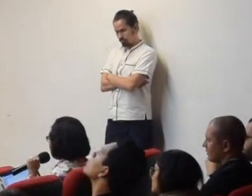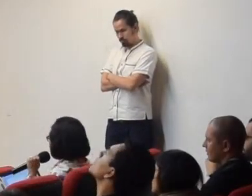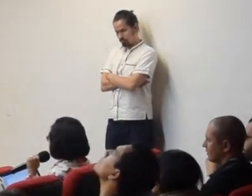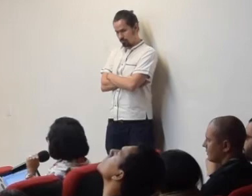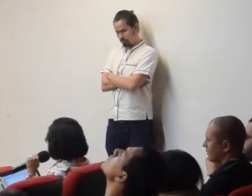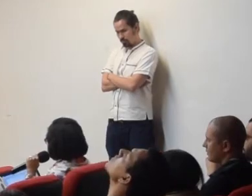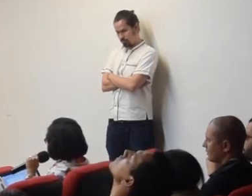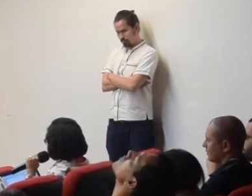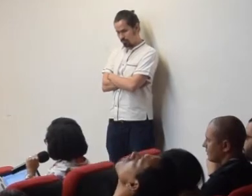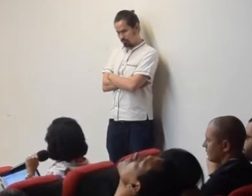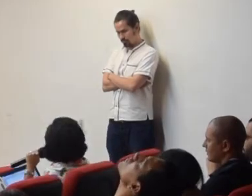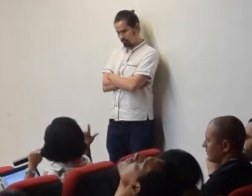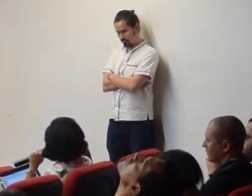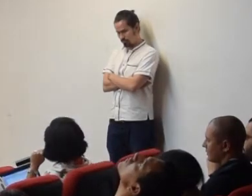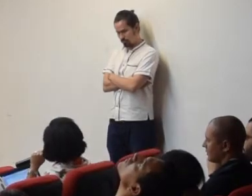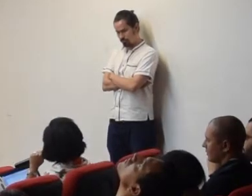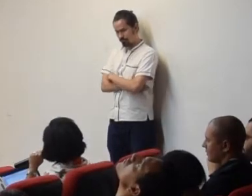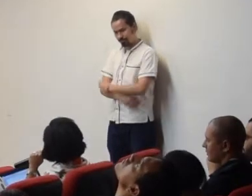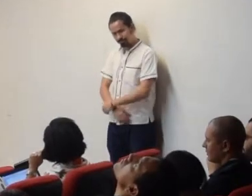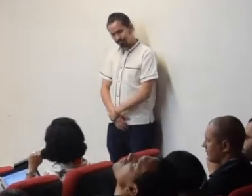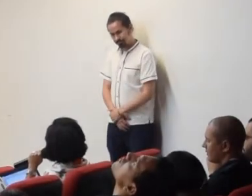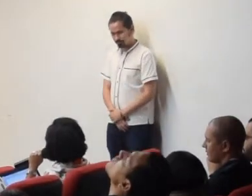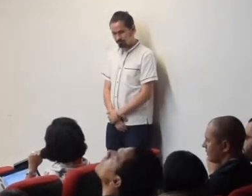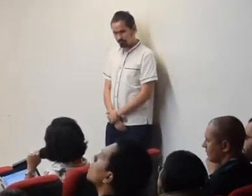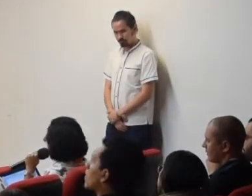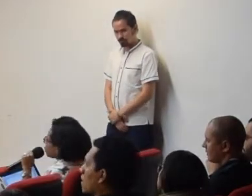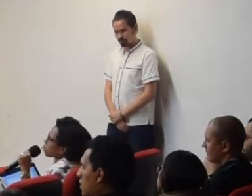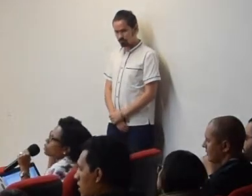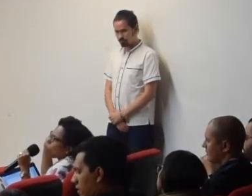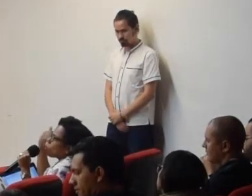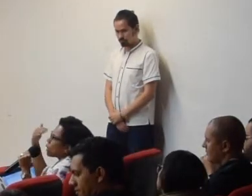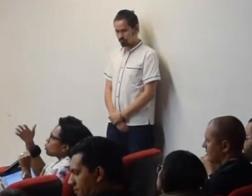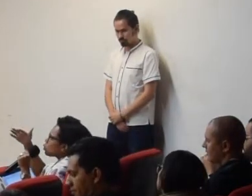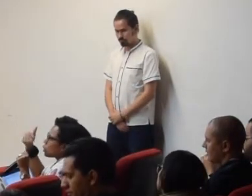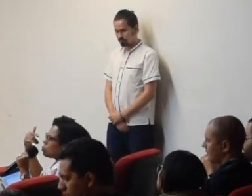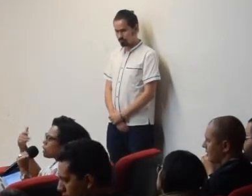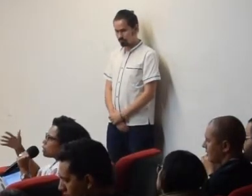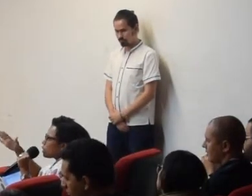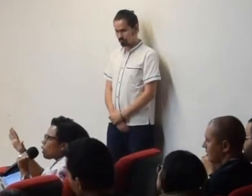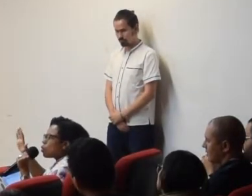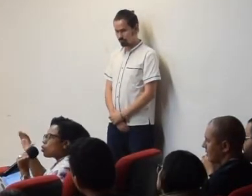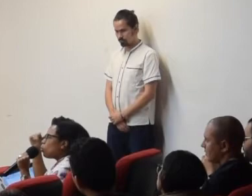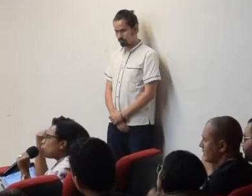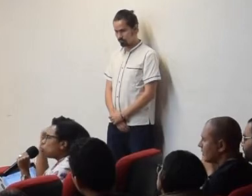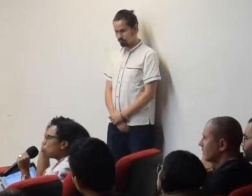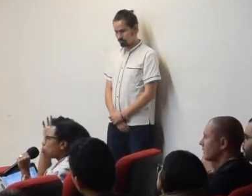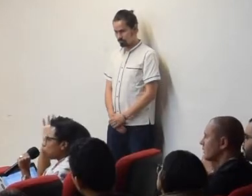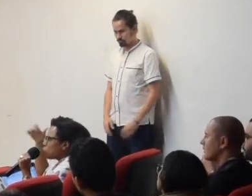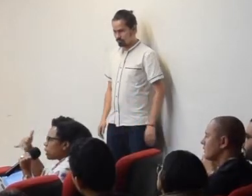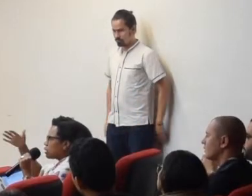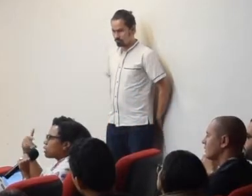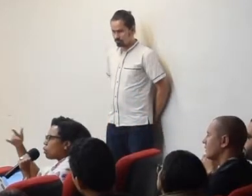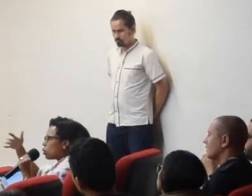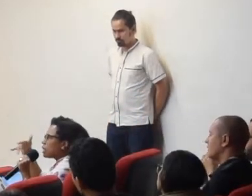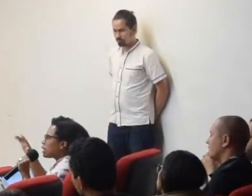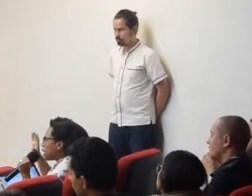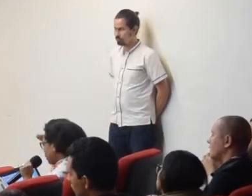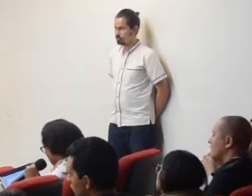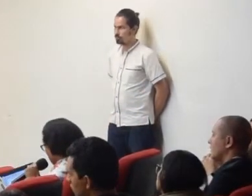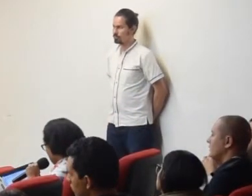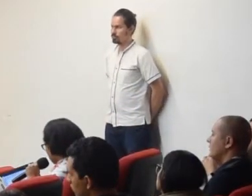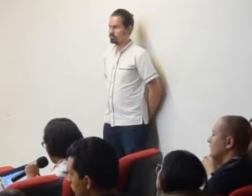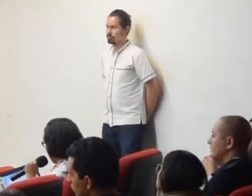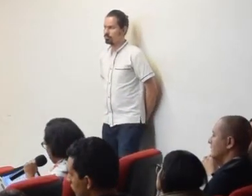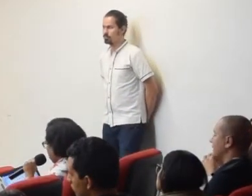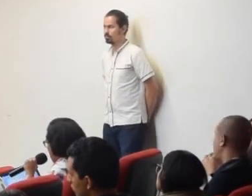ejemplo. Pero por lo que hablamos al inicio, entiendo que es o para construir un plan de trabajos juntos, un plan de trabajo